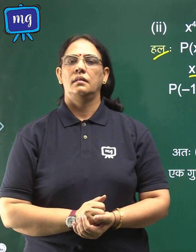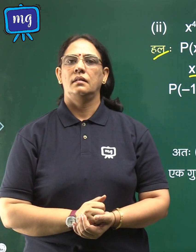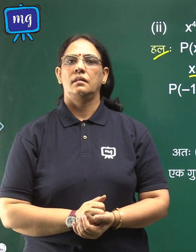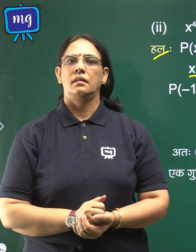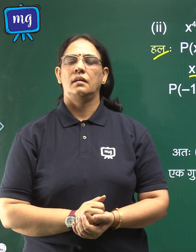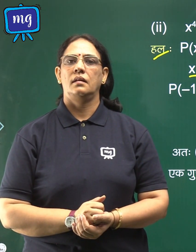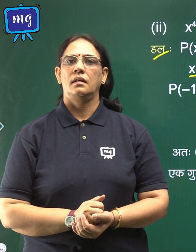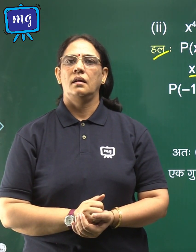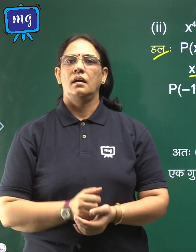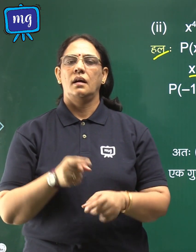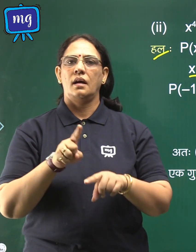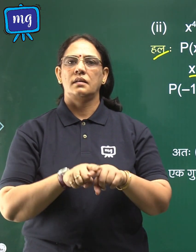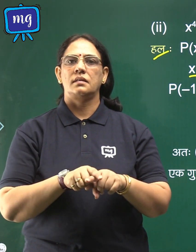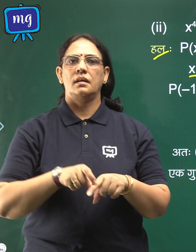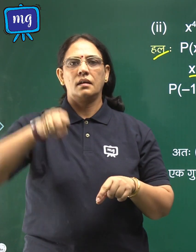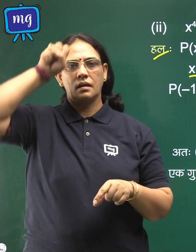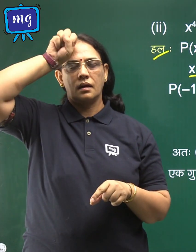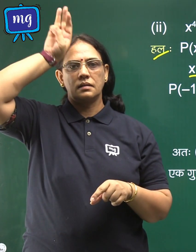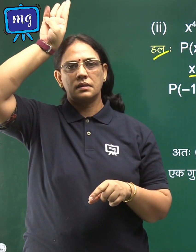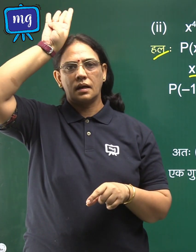एक्स की घात चार,